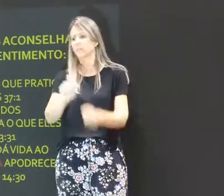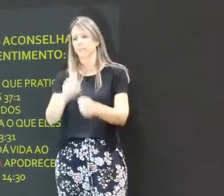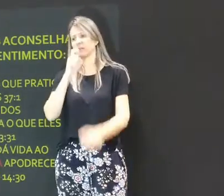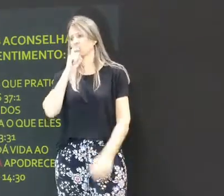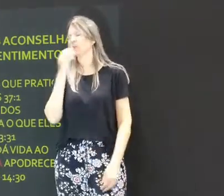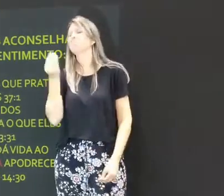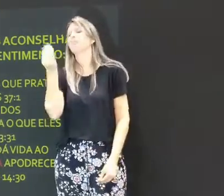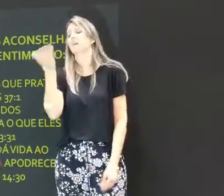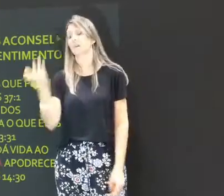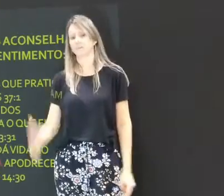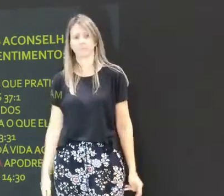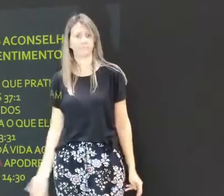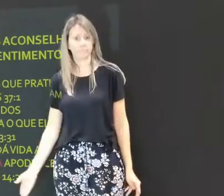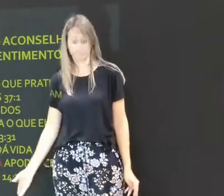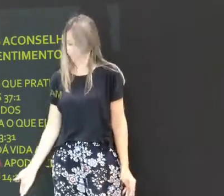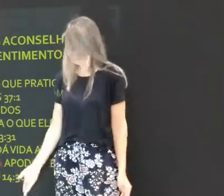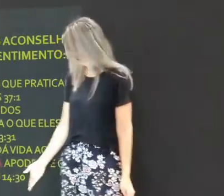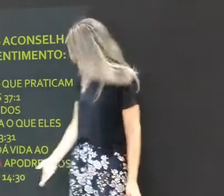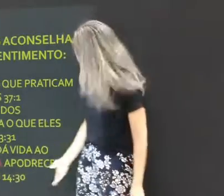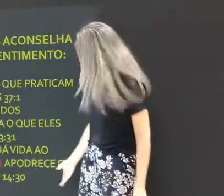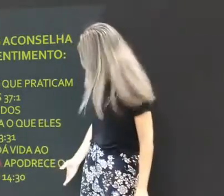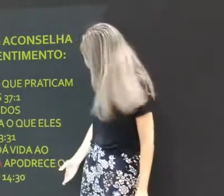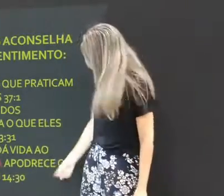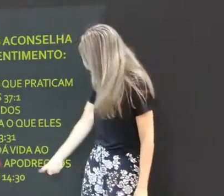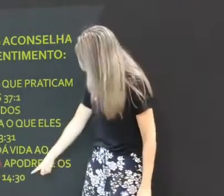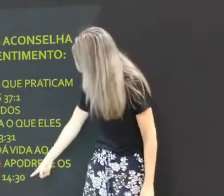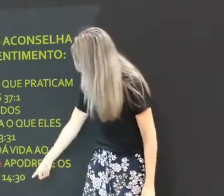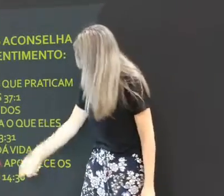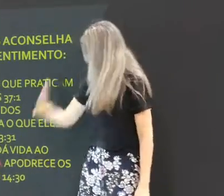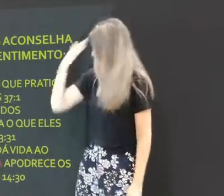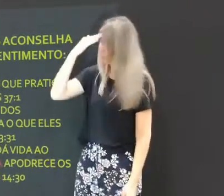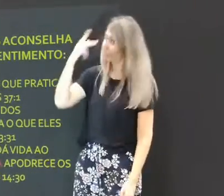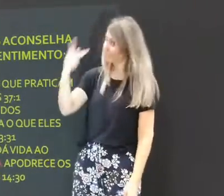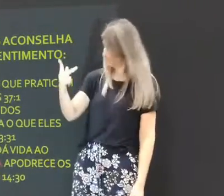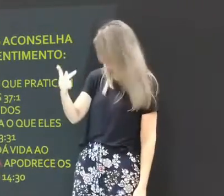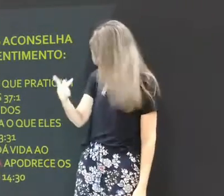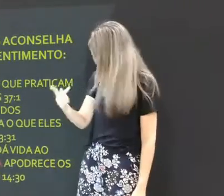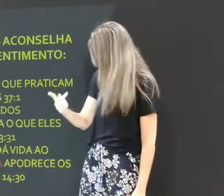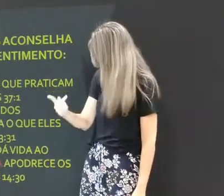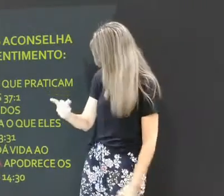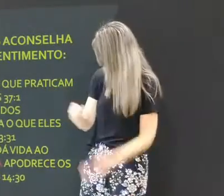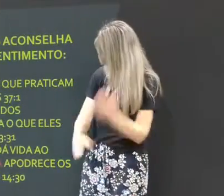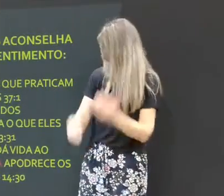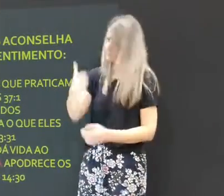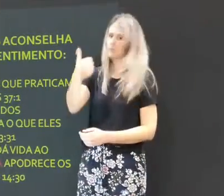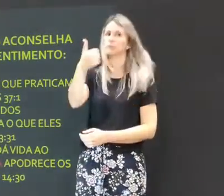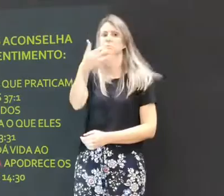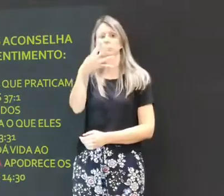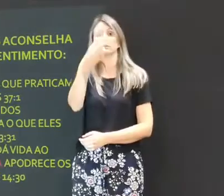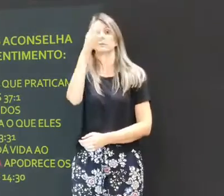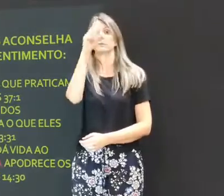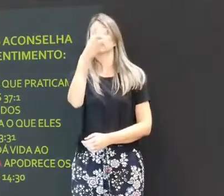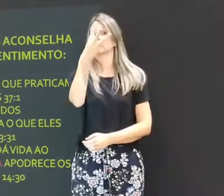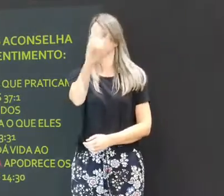Não precisa fazer, não precisa fazer o que as pessoas invejosas fazem, as pessoas violentas fazem. Outro texto de Provérbios 14,